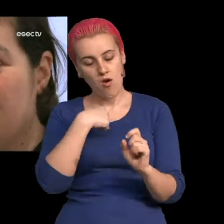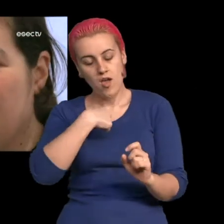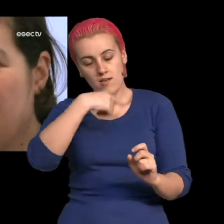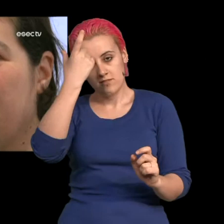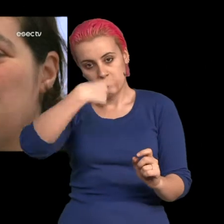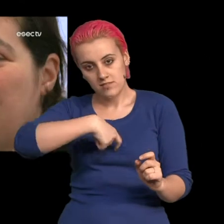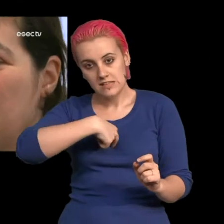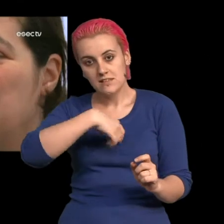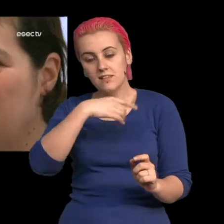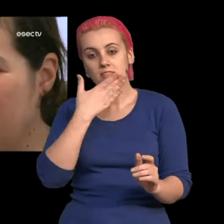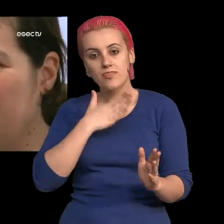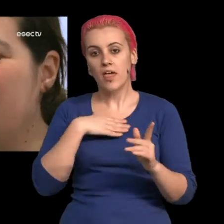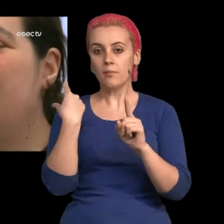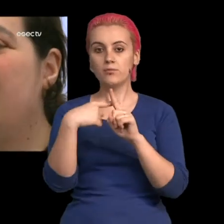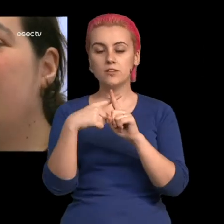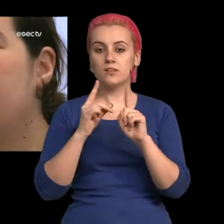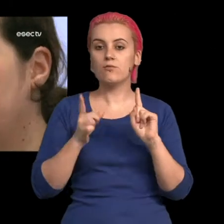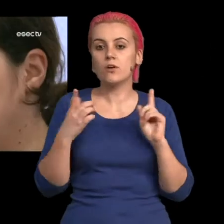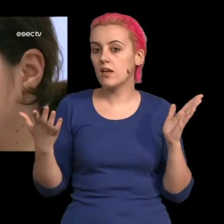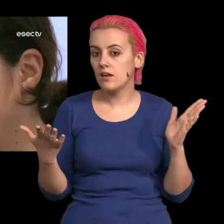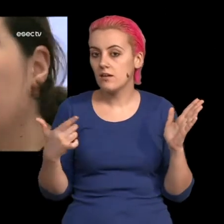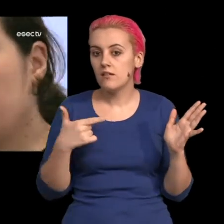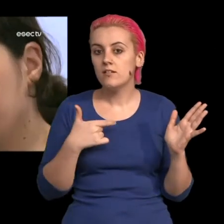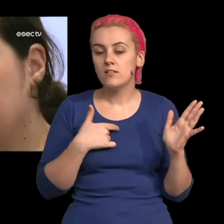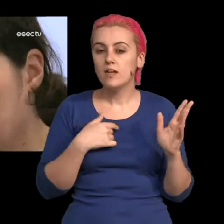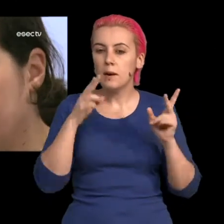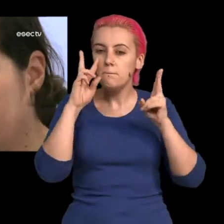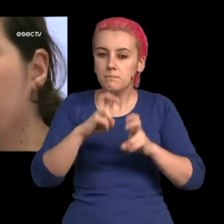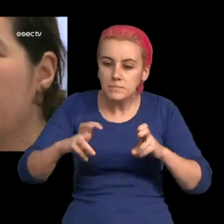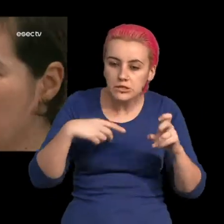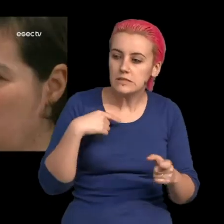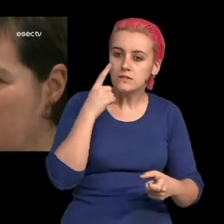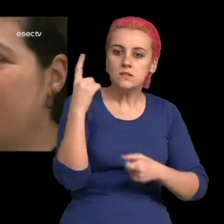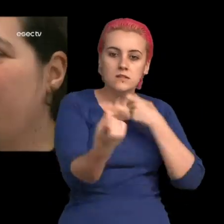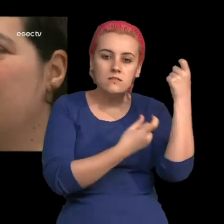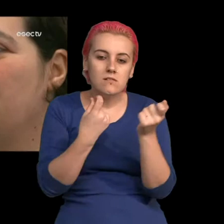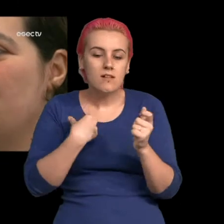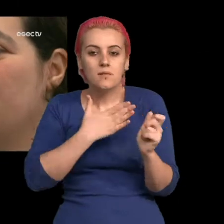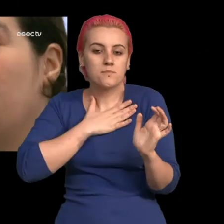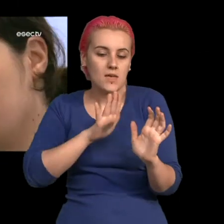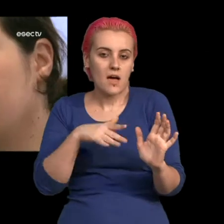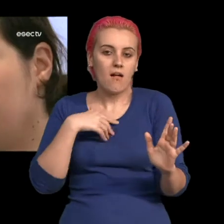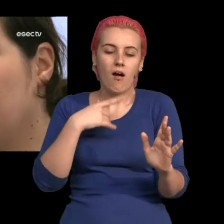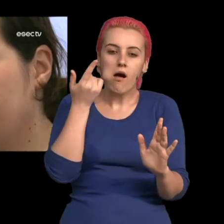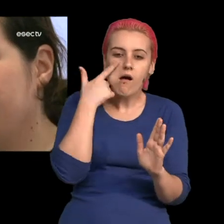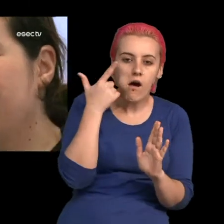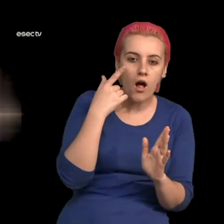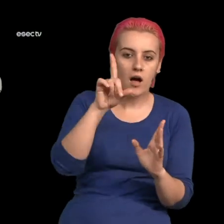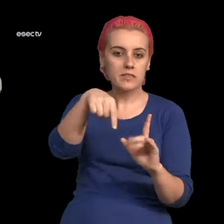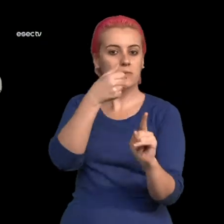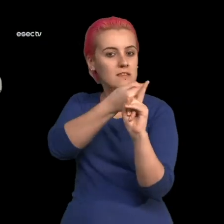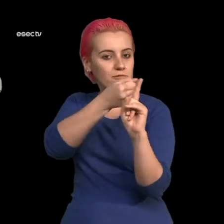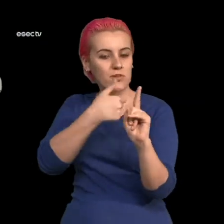pronto, felizmente é muito benéfica, que é, eu gosto de fazer pesquisa, eu gosto de experimentar e gosto de desafios, não